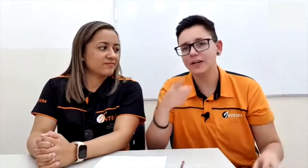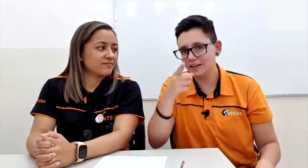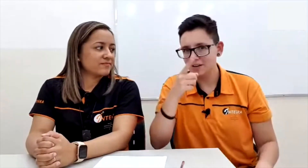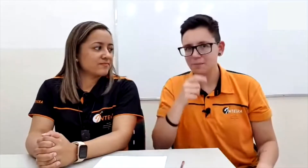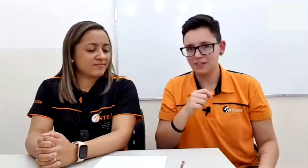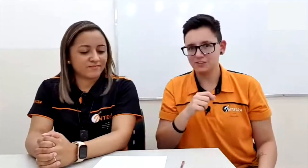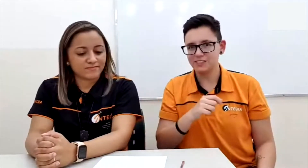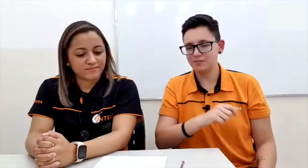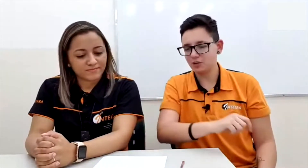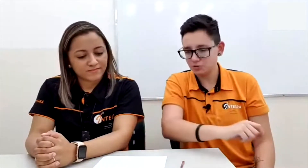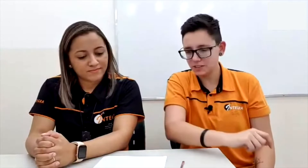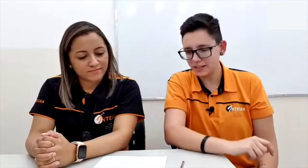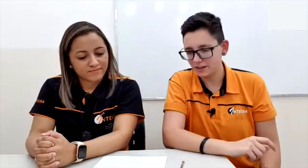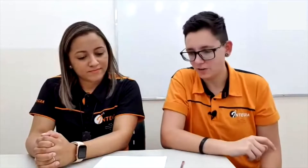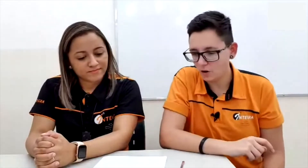desafiadora, mas você vai conseguir. Ó,